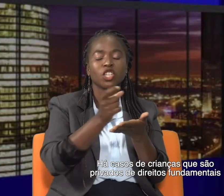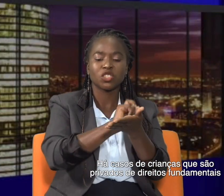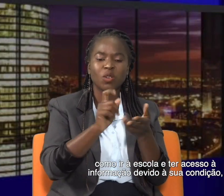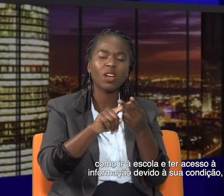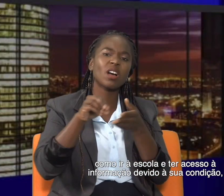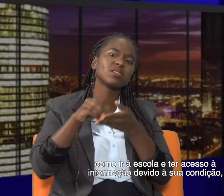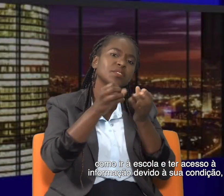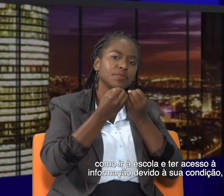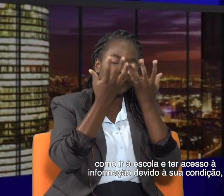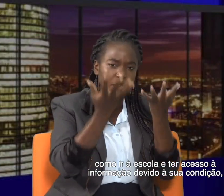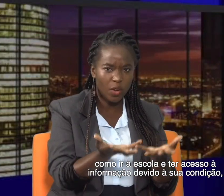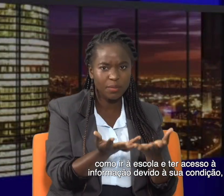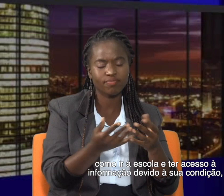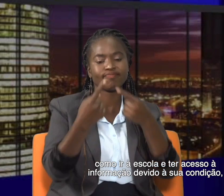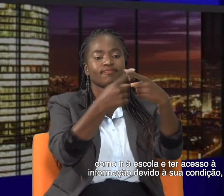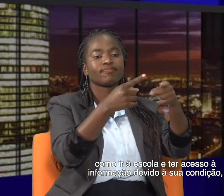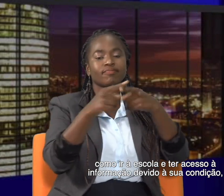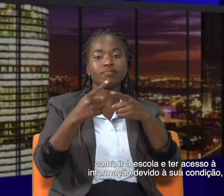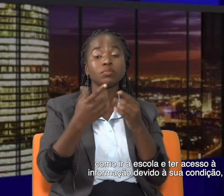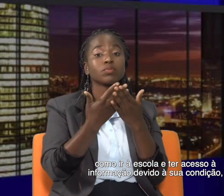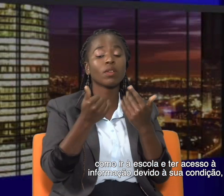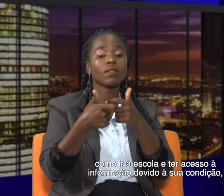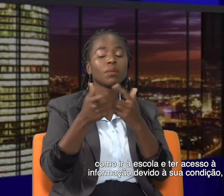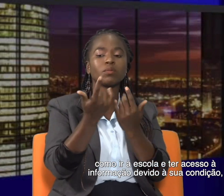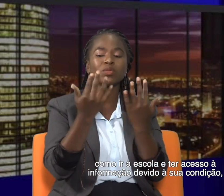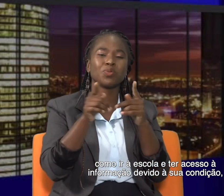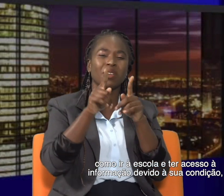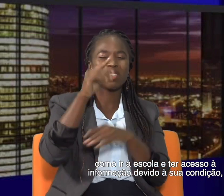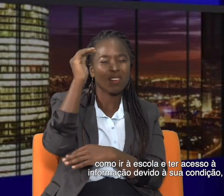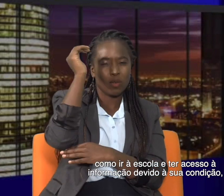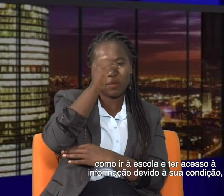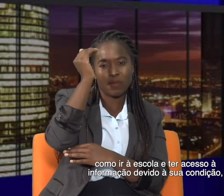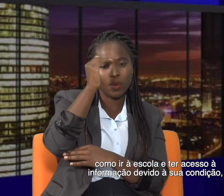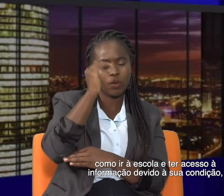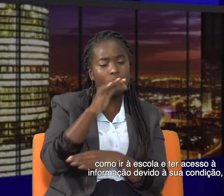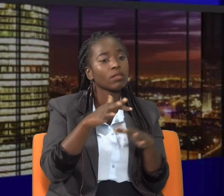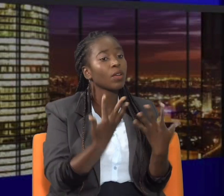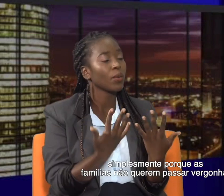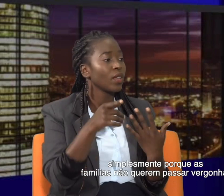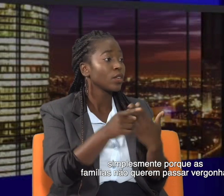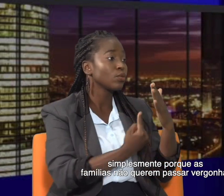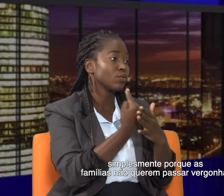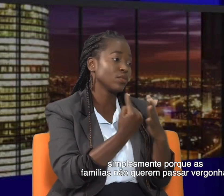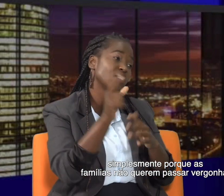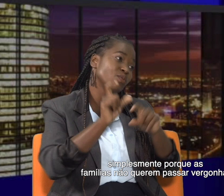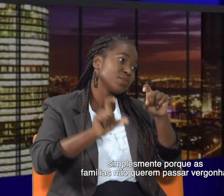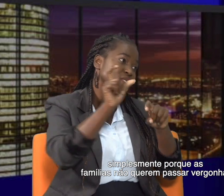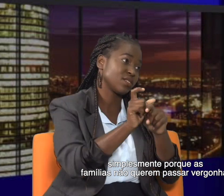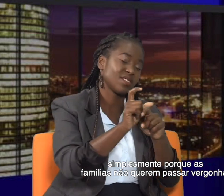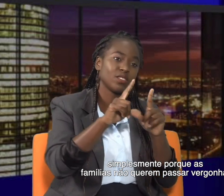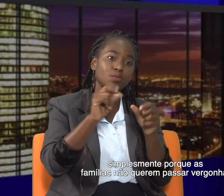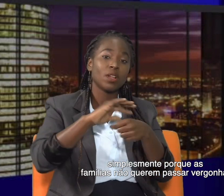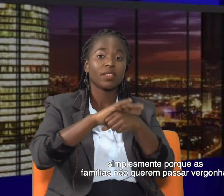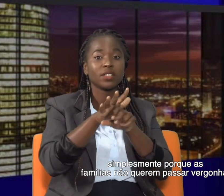de direitos fundamentais, como ir à escola e ter acesso à informação devido à sua condição, simplesmente